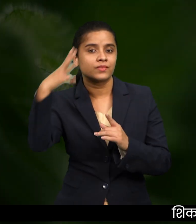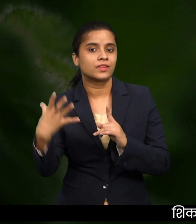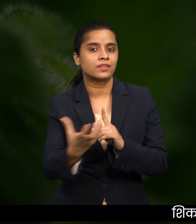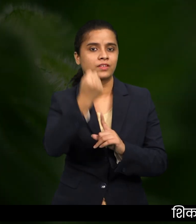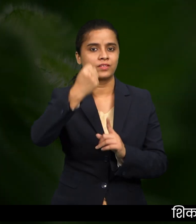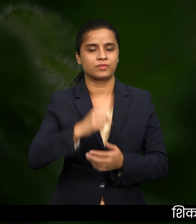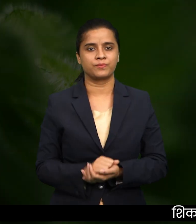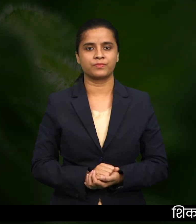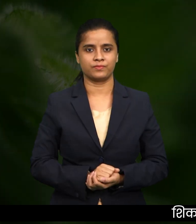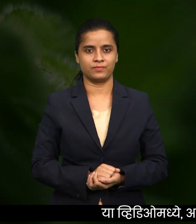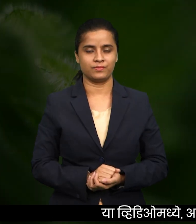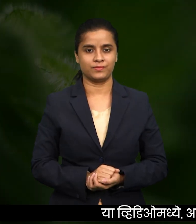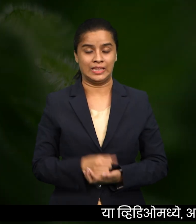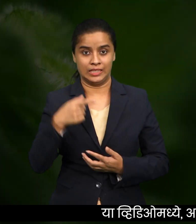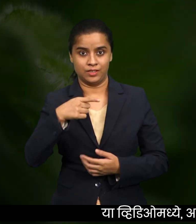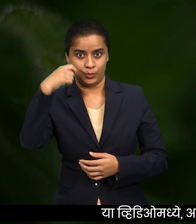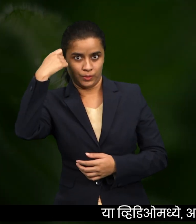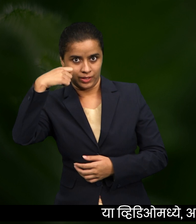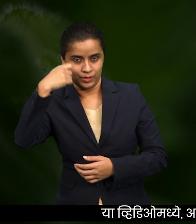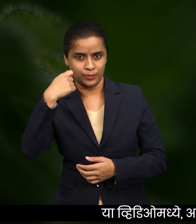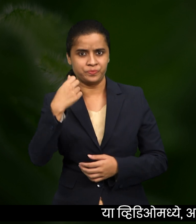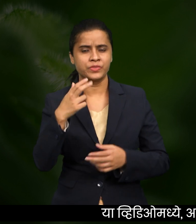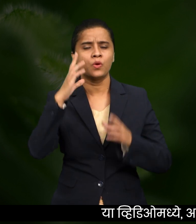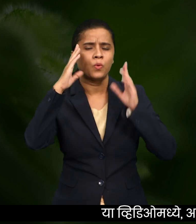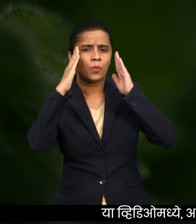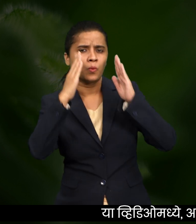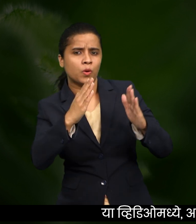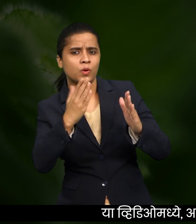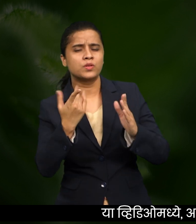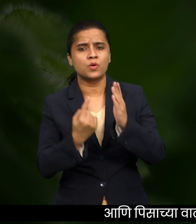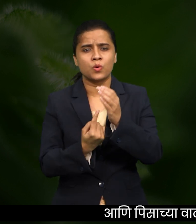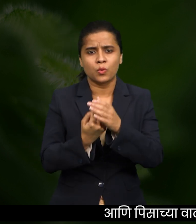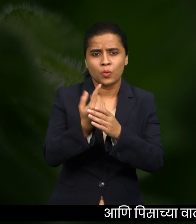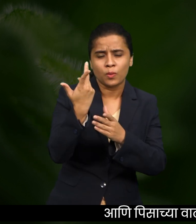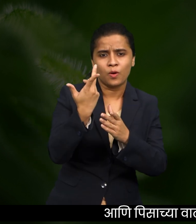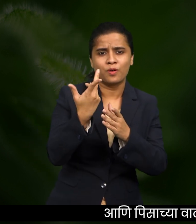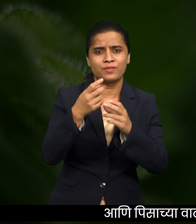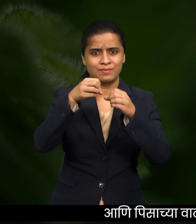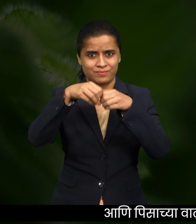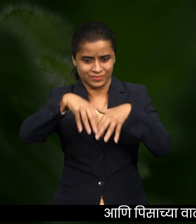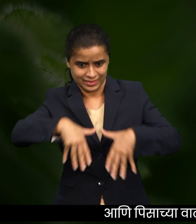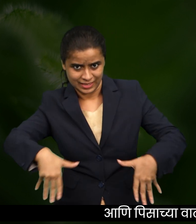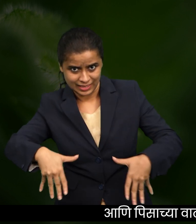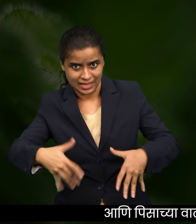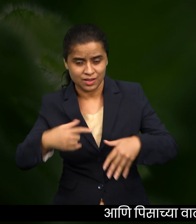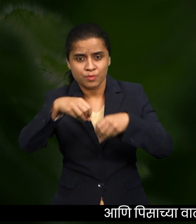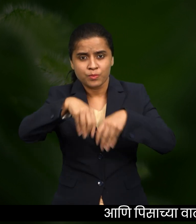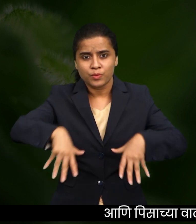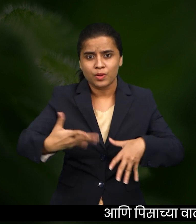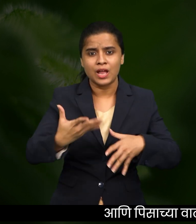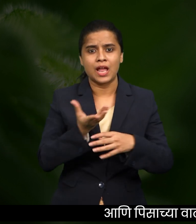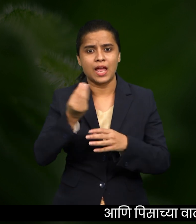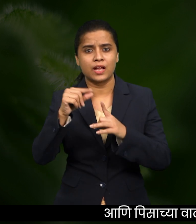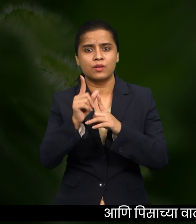शिकण्याचे उद्दिष्ट. या व्हिडिओमध्ये आपण बियांपासून मूलक आणि पिसाच्या वाढीवर लक्ष